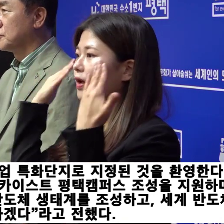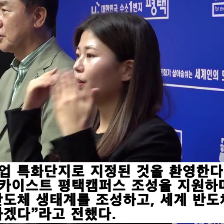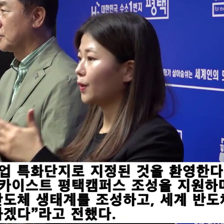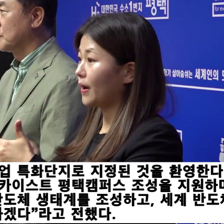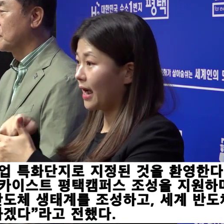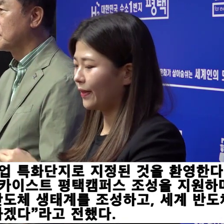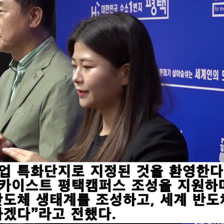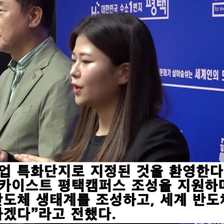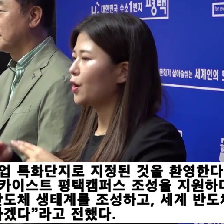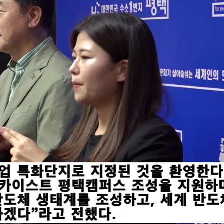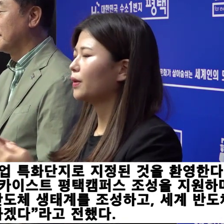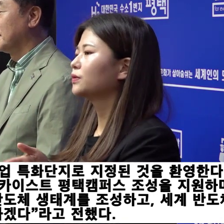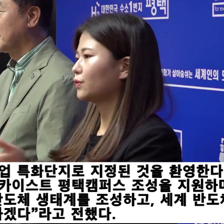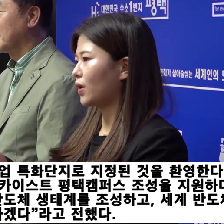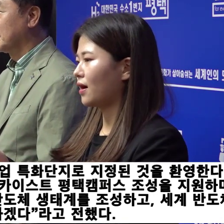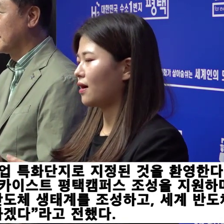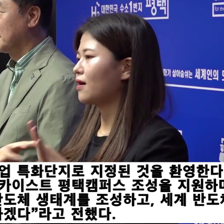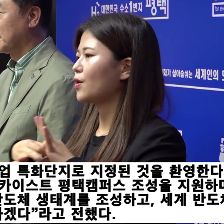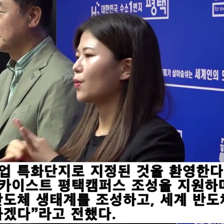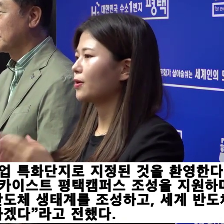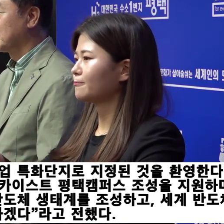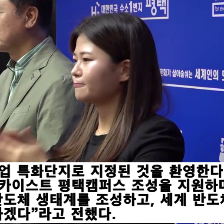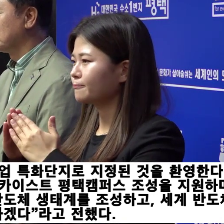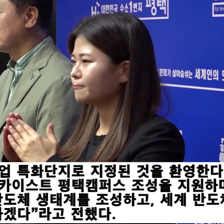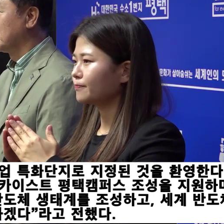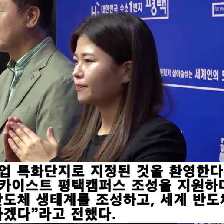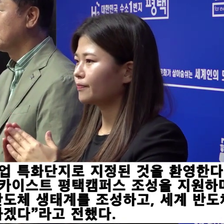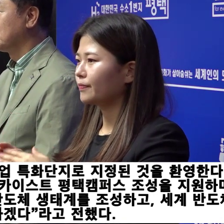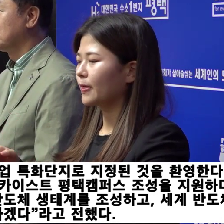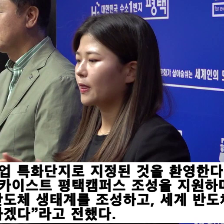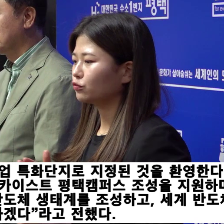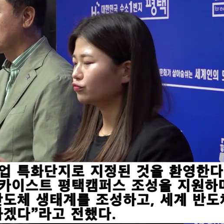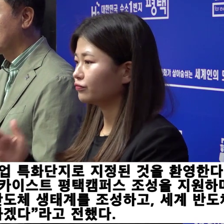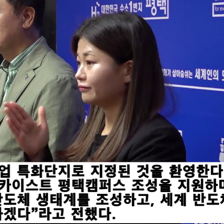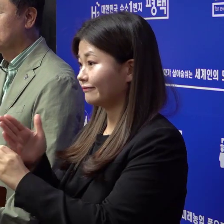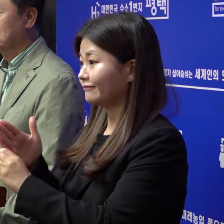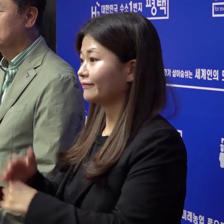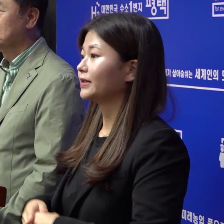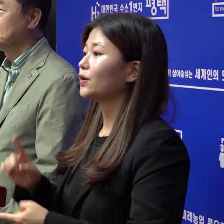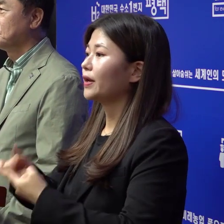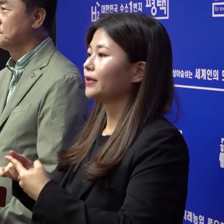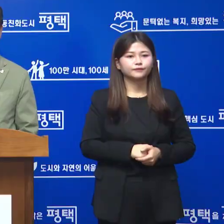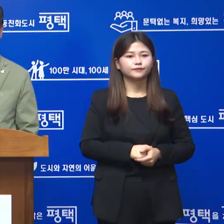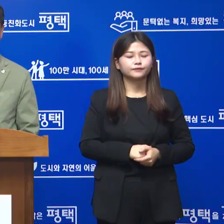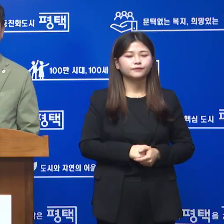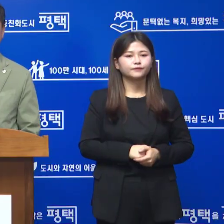이 부분도 저희가 총력을 기울일 생각이다 이렇게 말씀 다시 한번 정리해서 드리도록 하겠습니다.